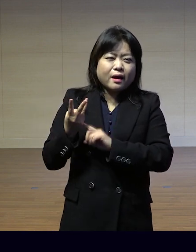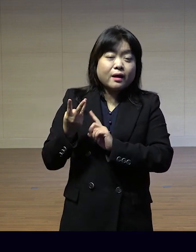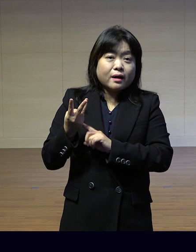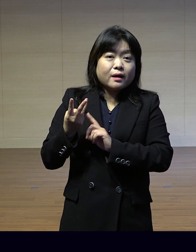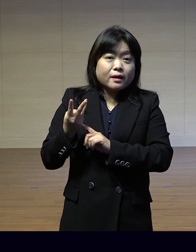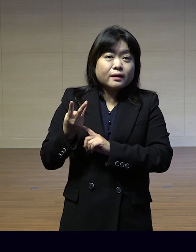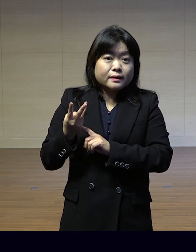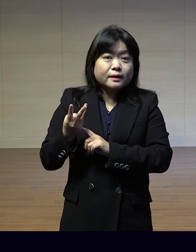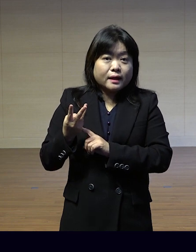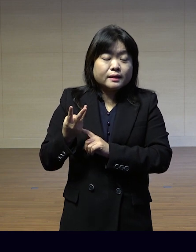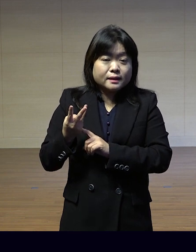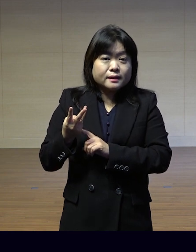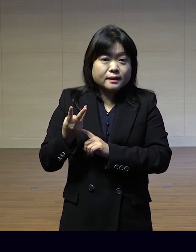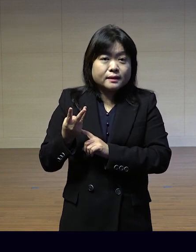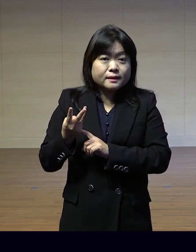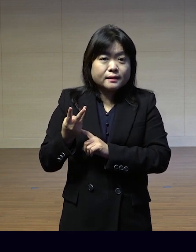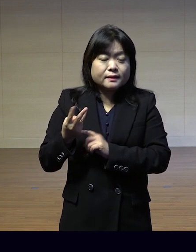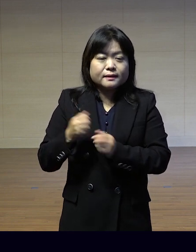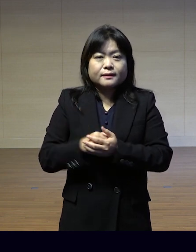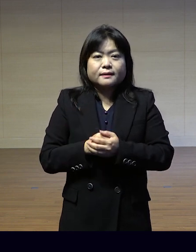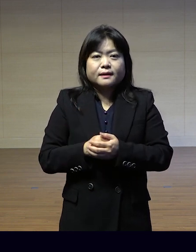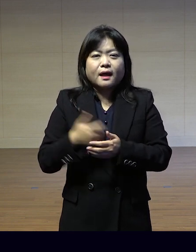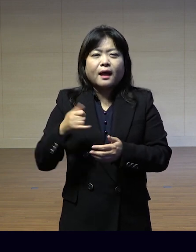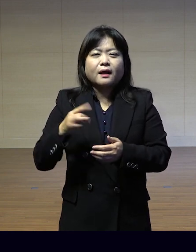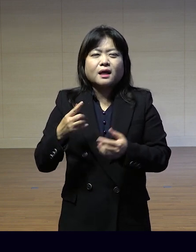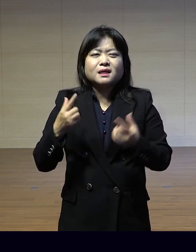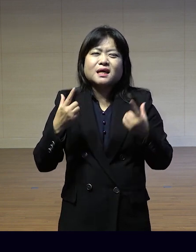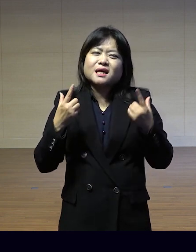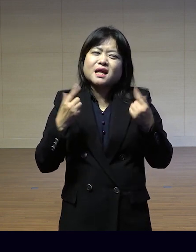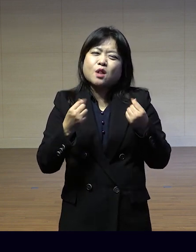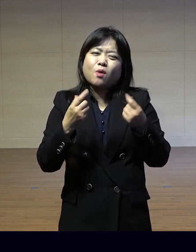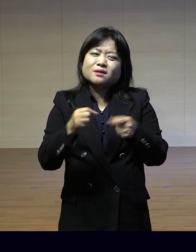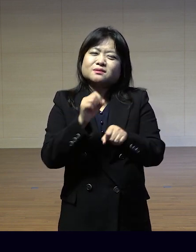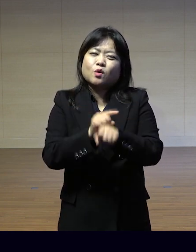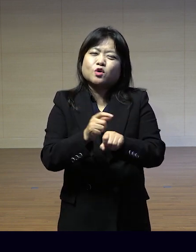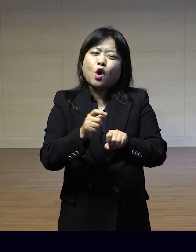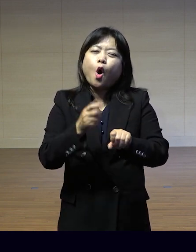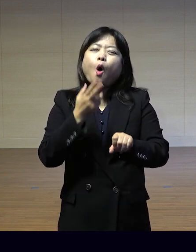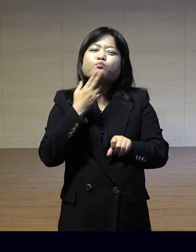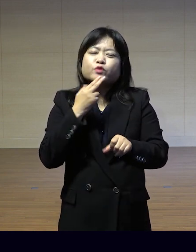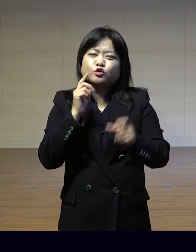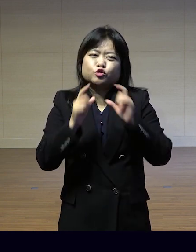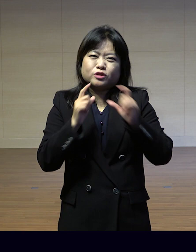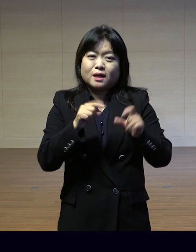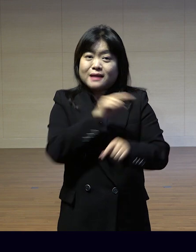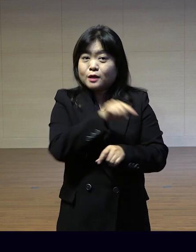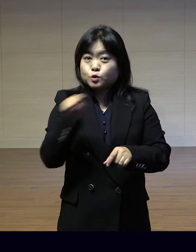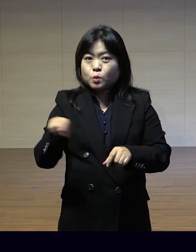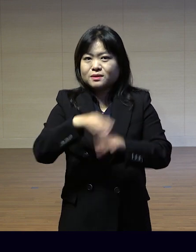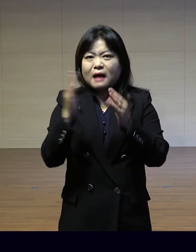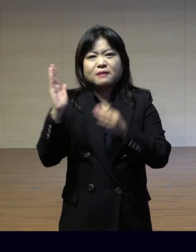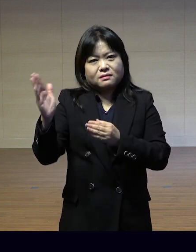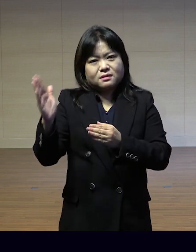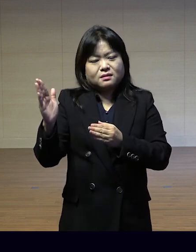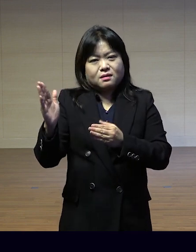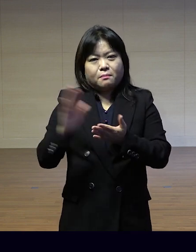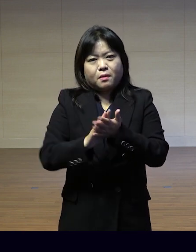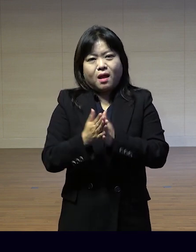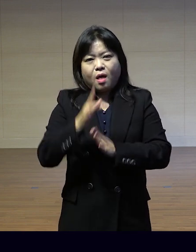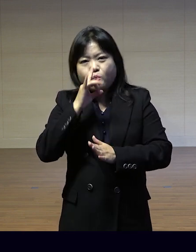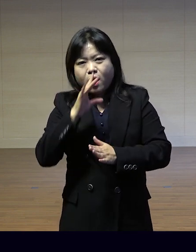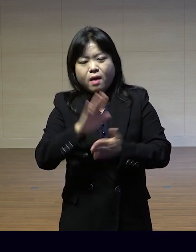있는 좀 일관성 없는 주장이 아닌가. 양쪽을 다 얘기하고 있습니다.